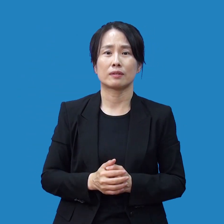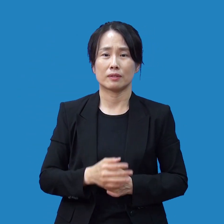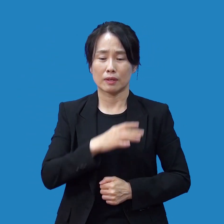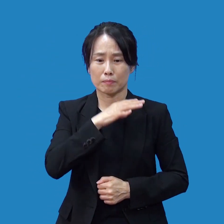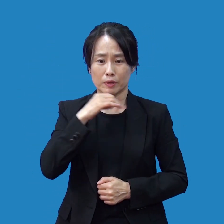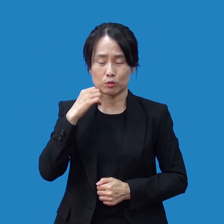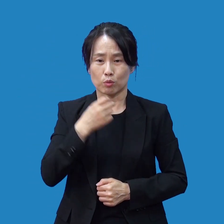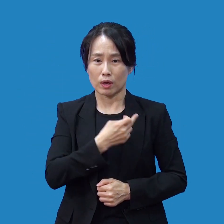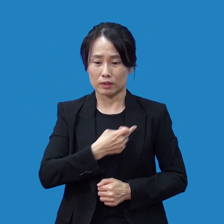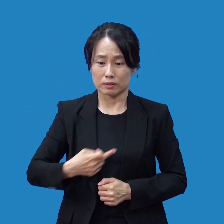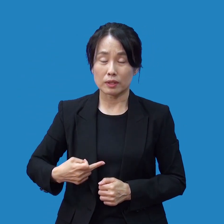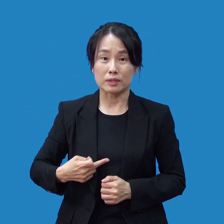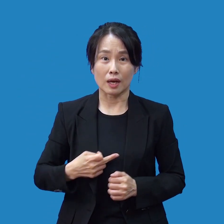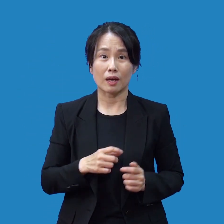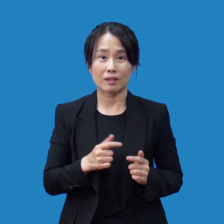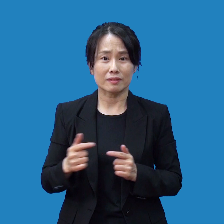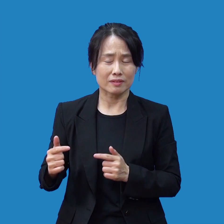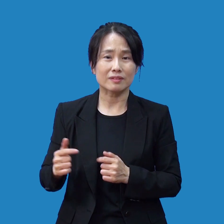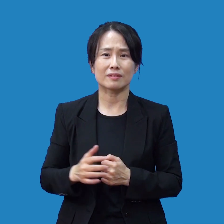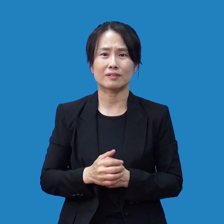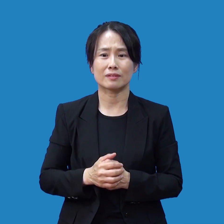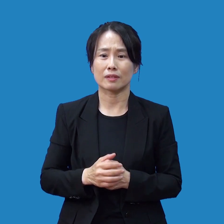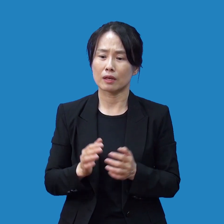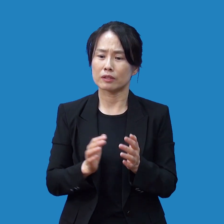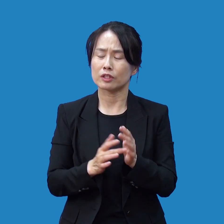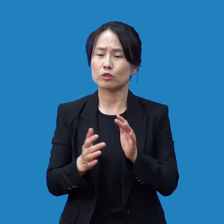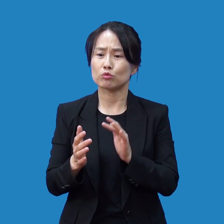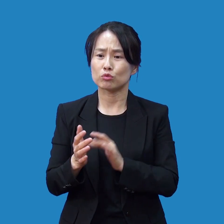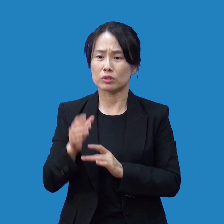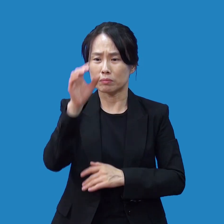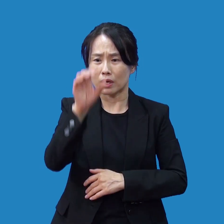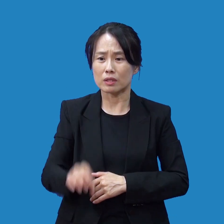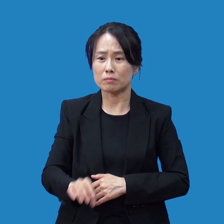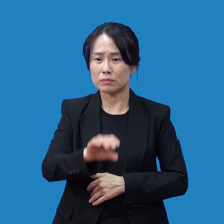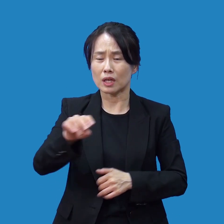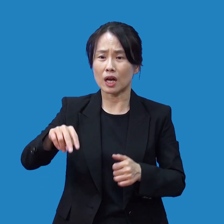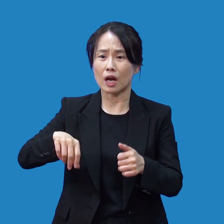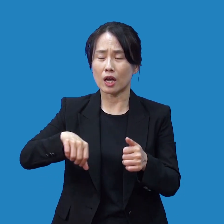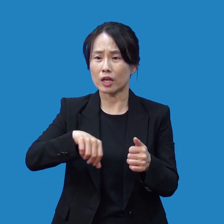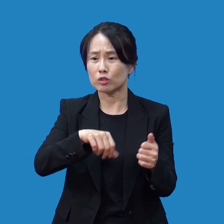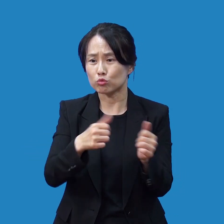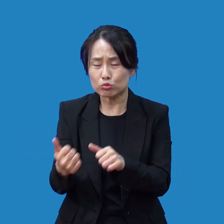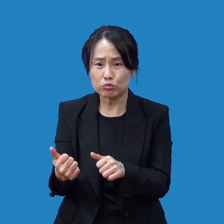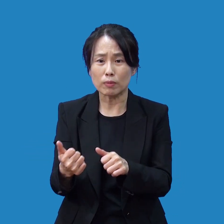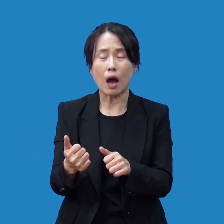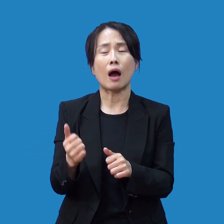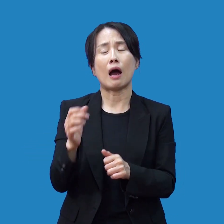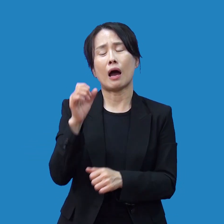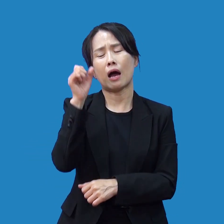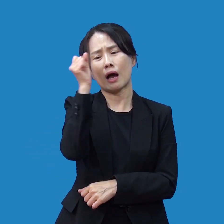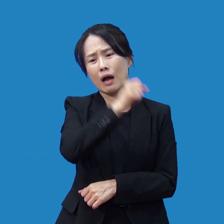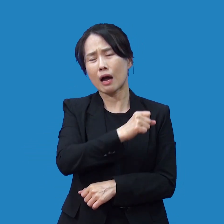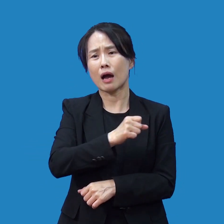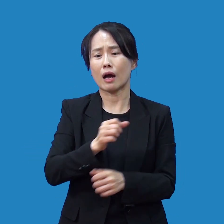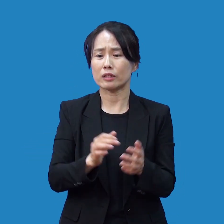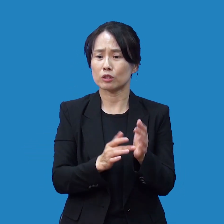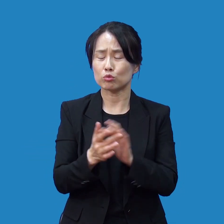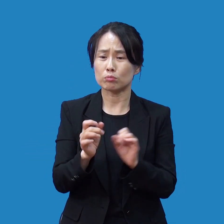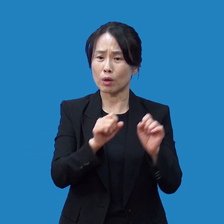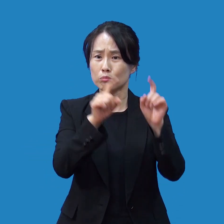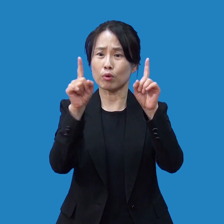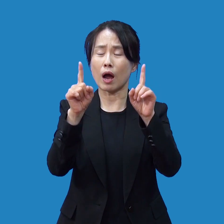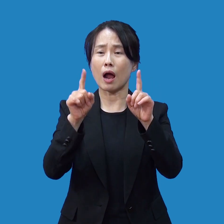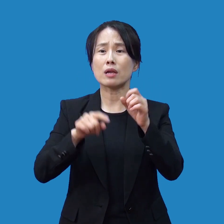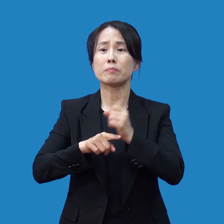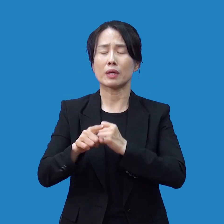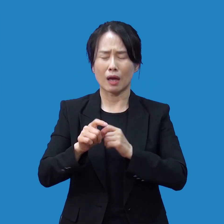제자들은 예수님의 십자가의 죽음이 이런 의미였어. 예수님의 부활이 이거였어.